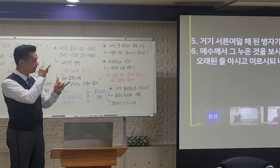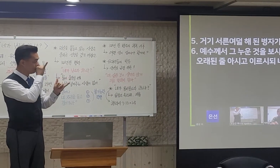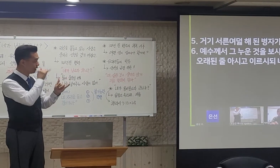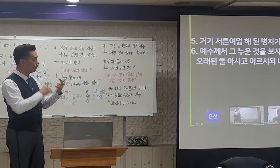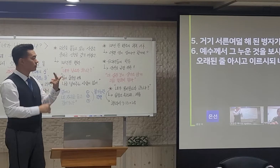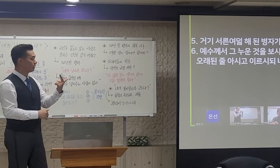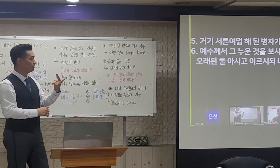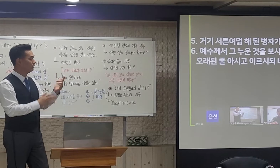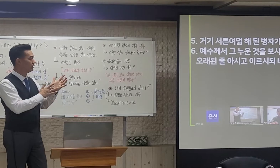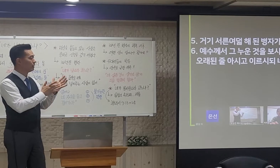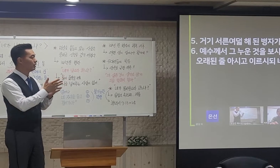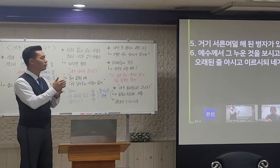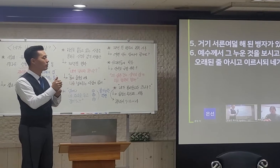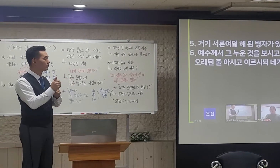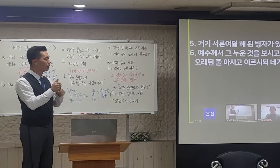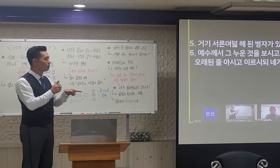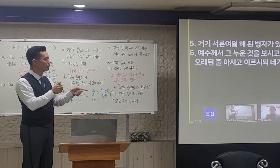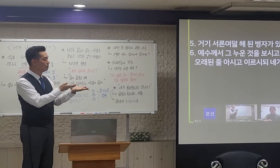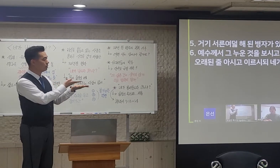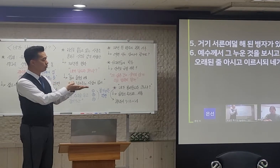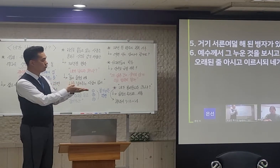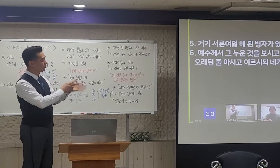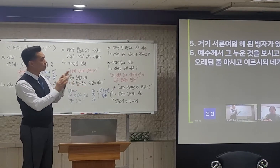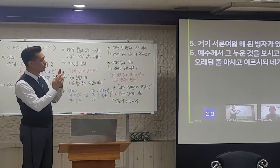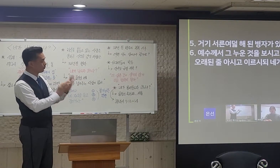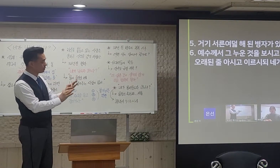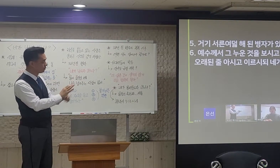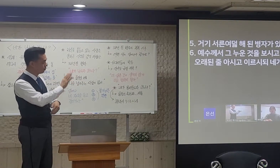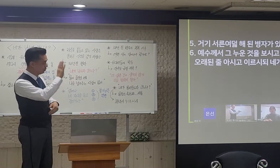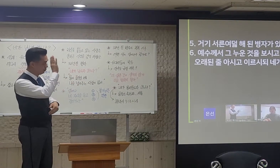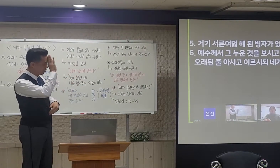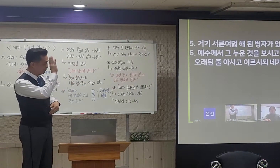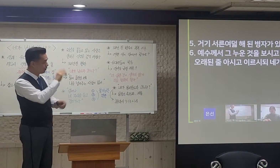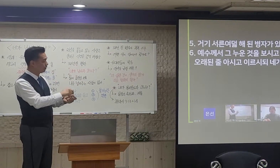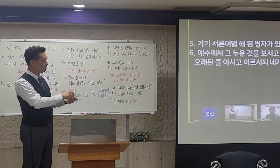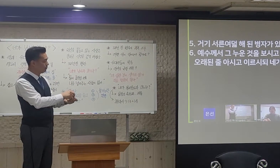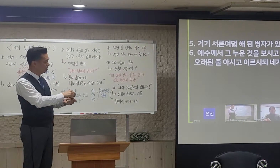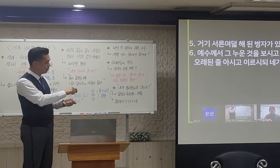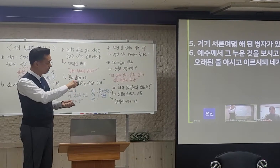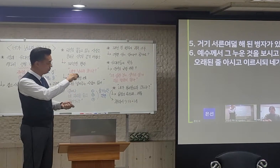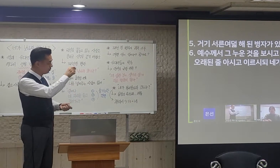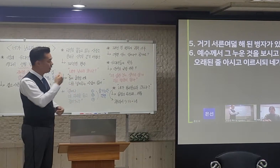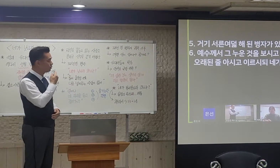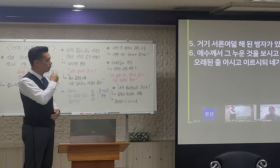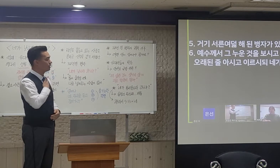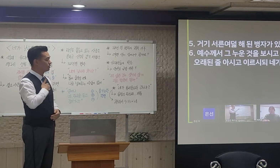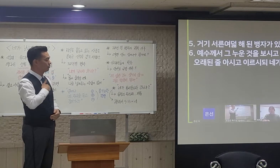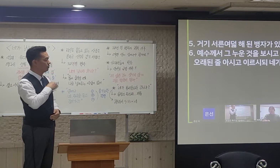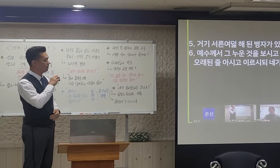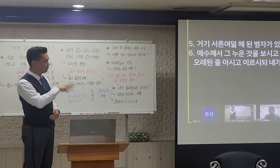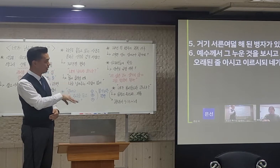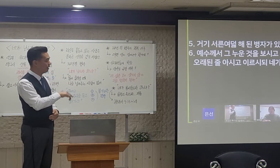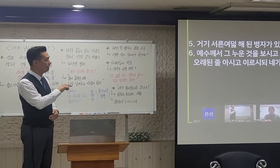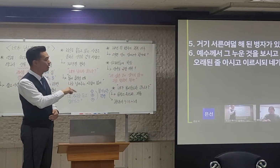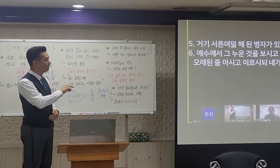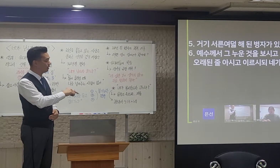있더라. 6절 예수께서 그 누운 것을 보시고 병이 오랜 줄 아시고 이르시되